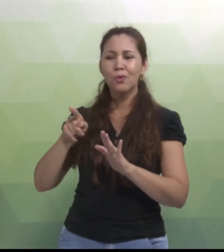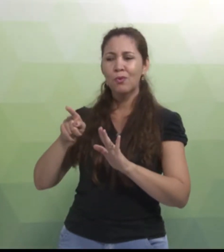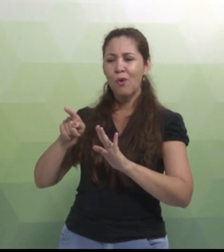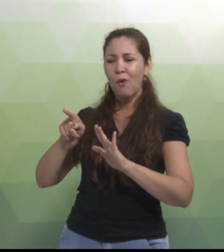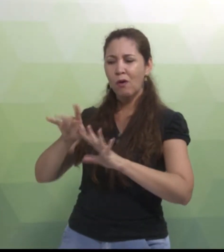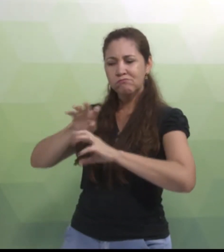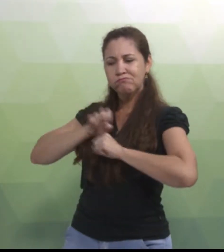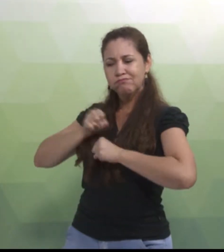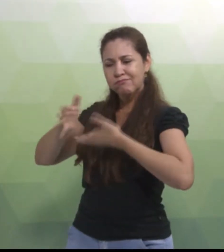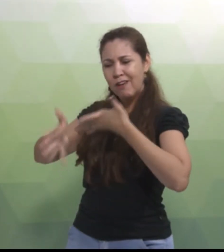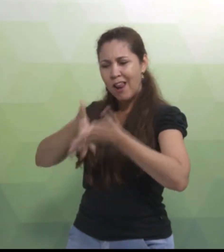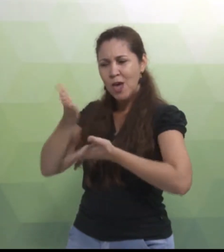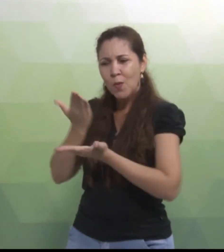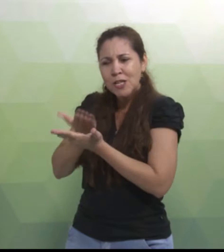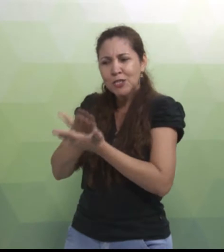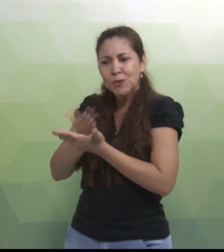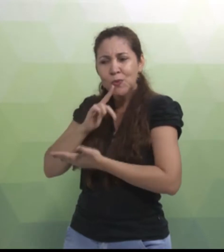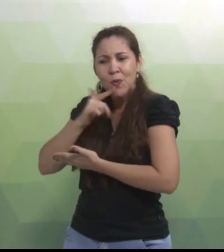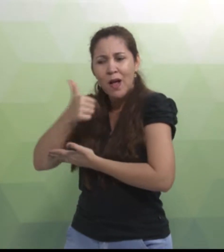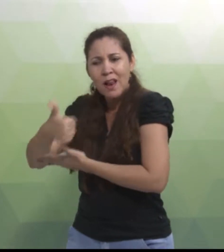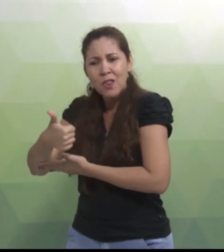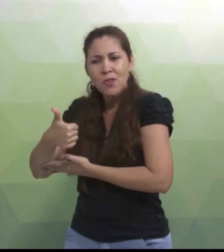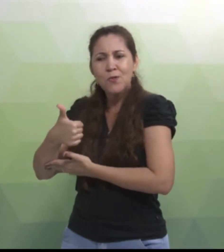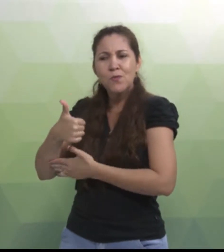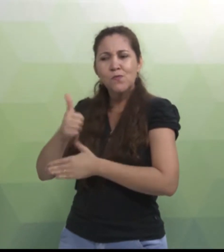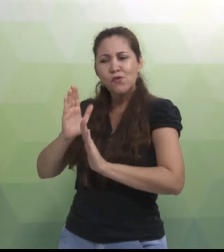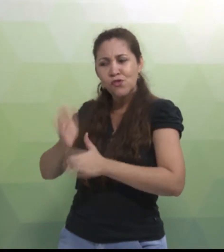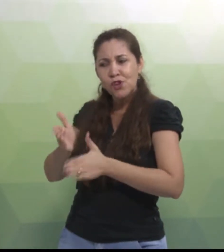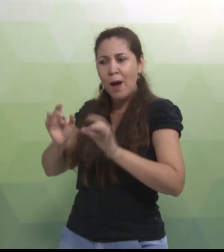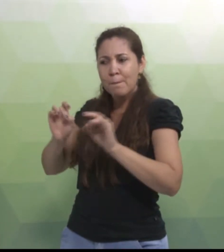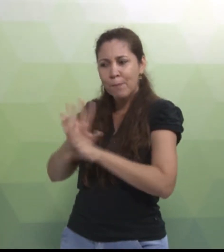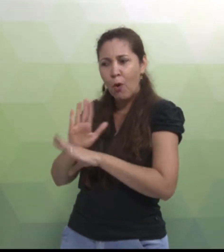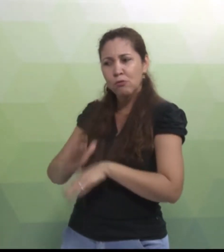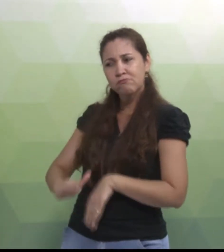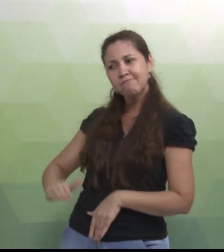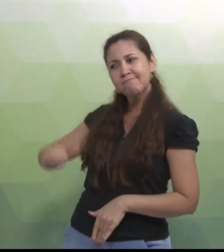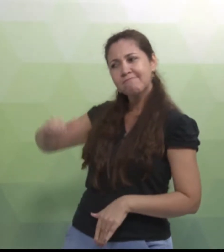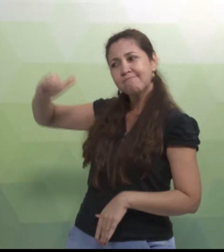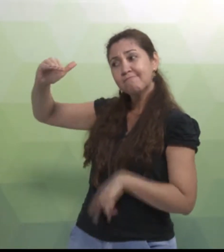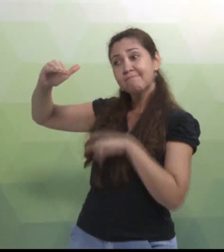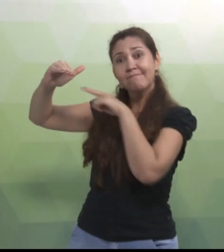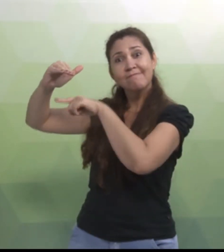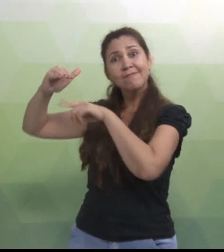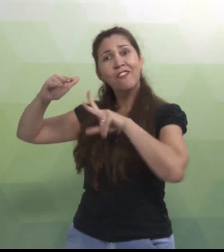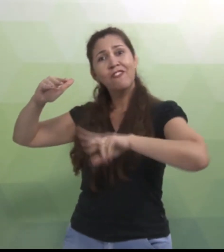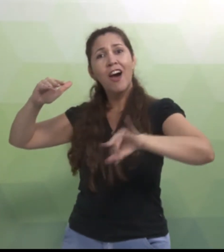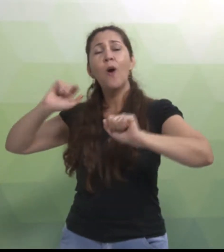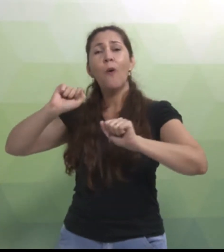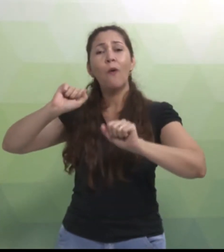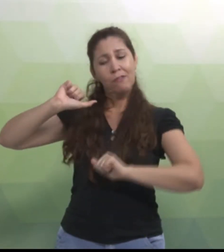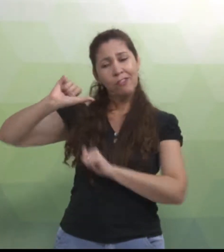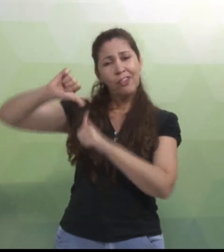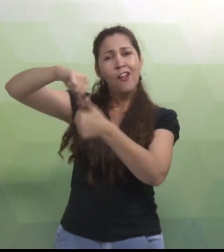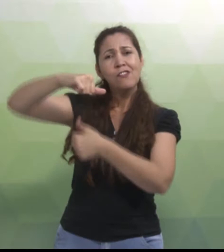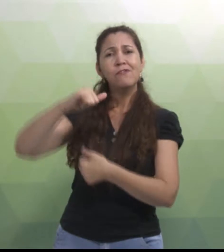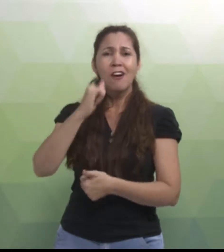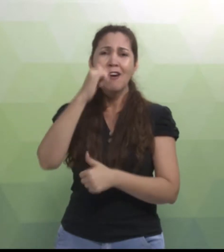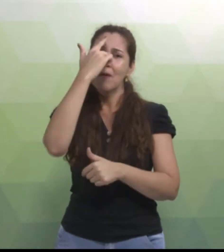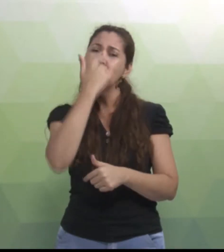o surdo ter tido um ensino adequado de L1, para que, com seu desenvolvimento, se transformasse